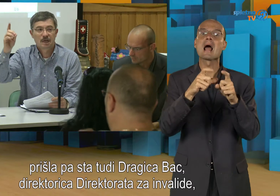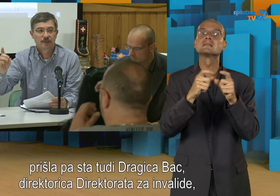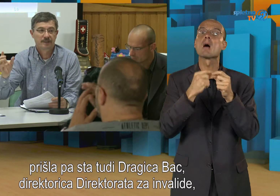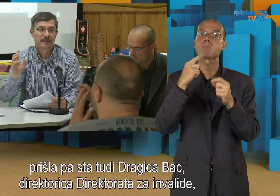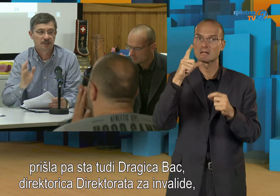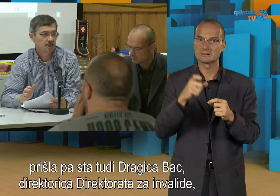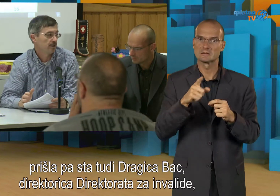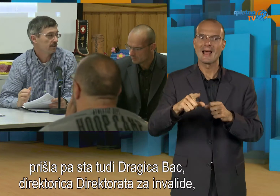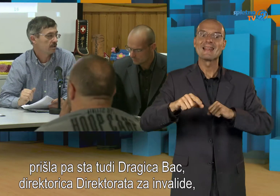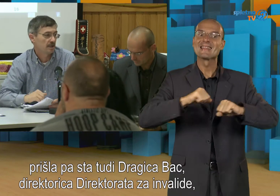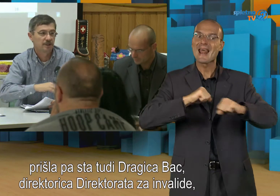Uršič.